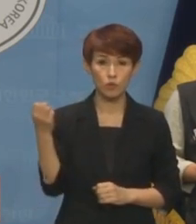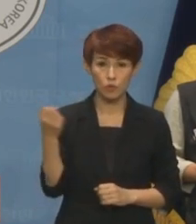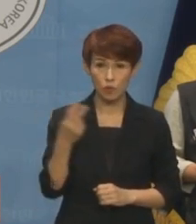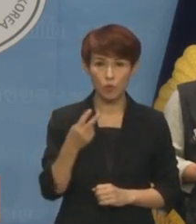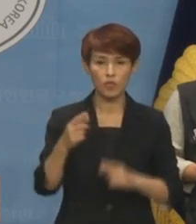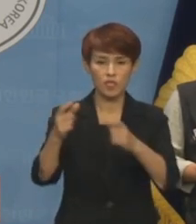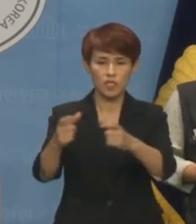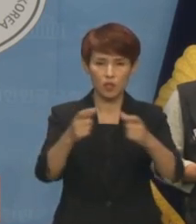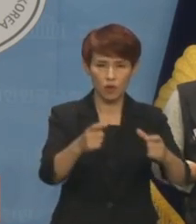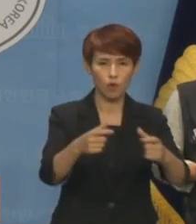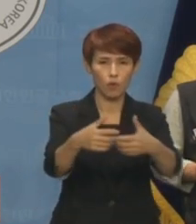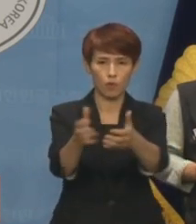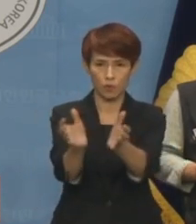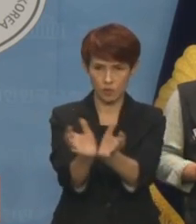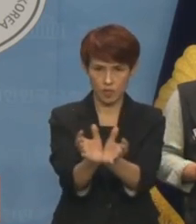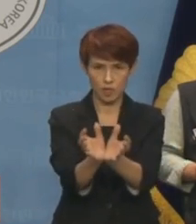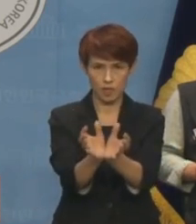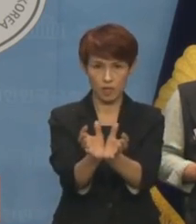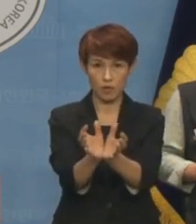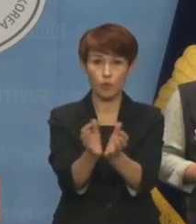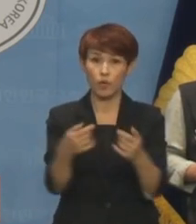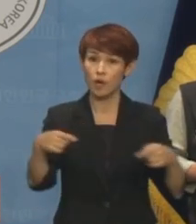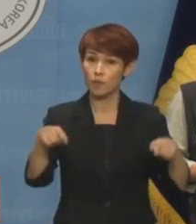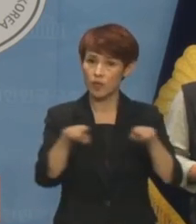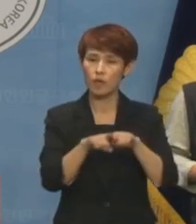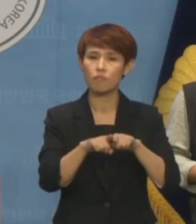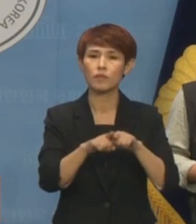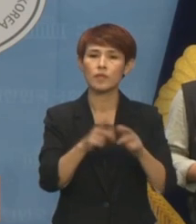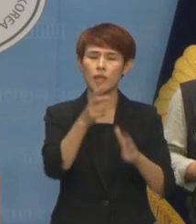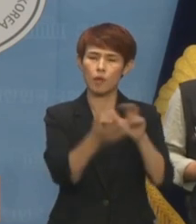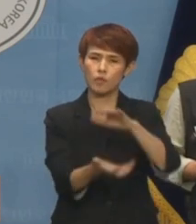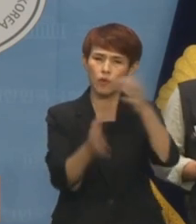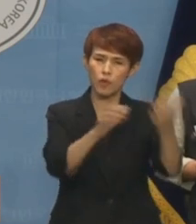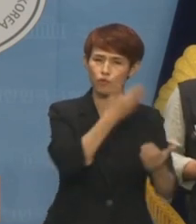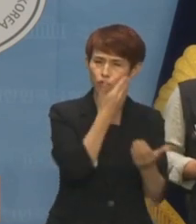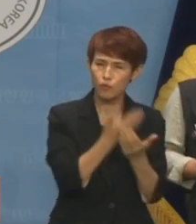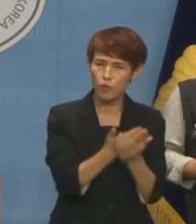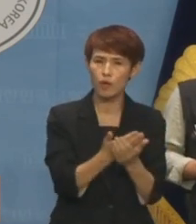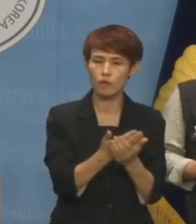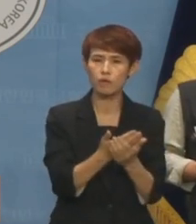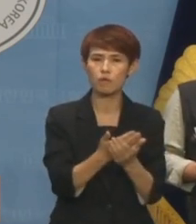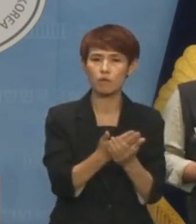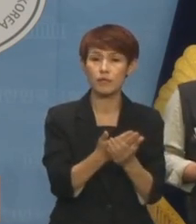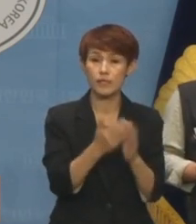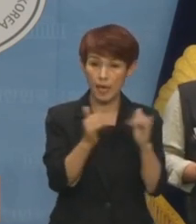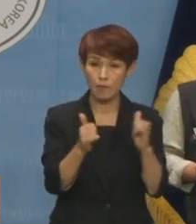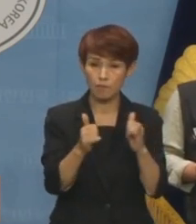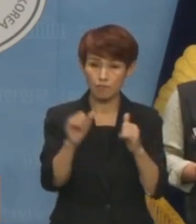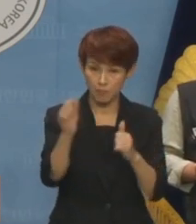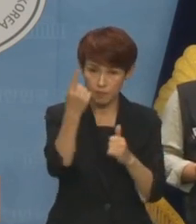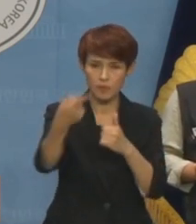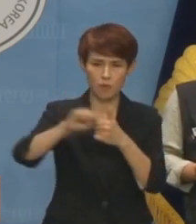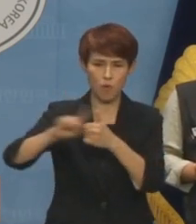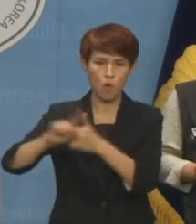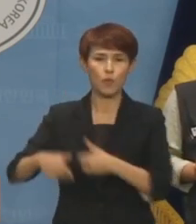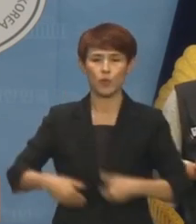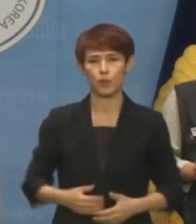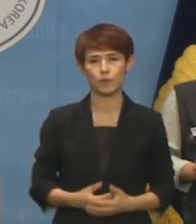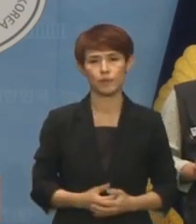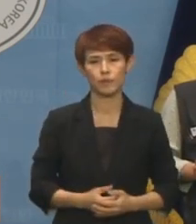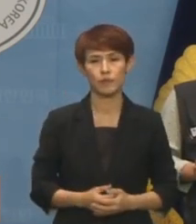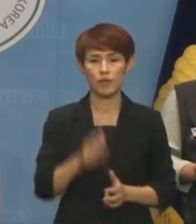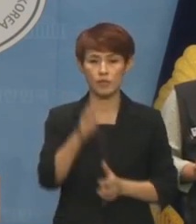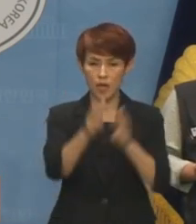지역 공동체 역시 산업준환의 주요한 주체로 참여할 수 있어야 된다. 우리는 주요 산업